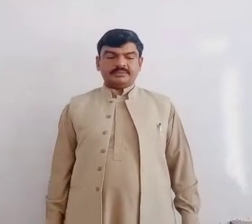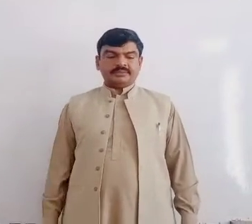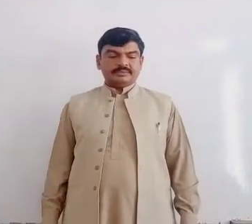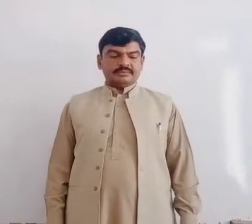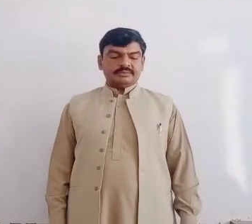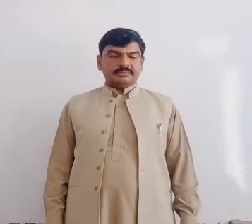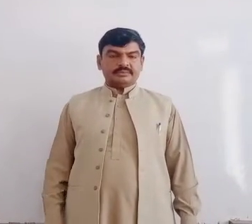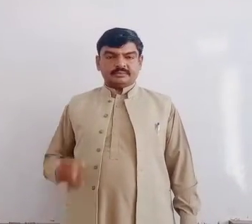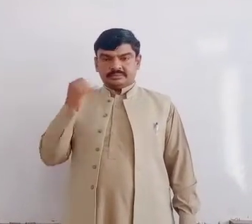नीला तोता,